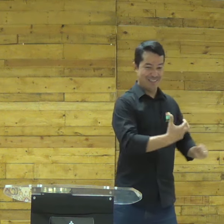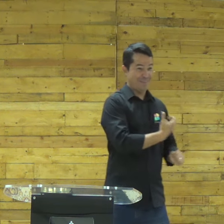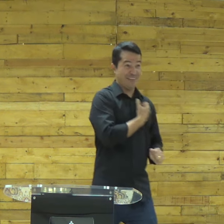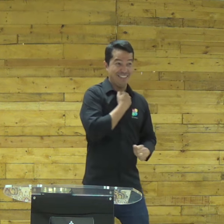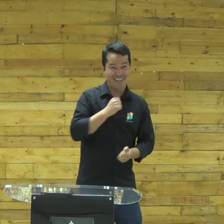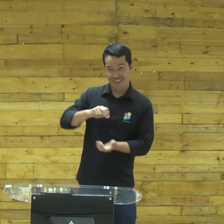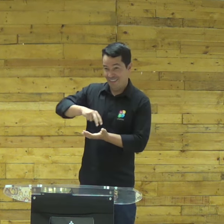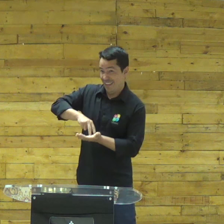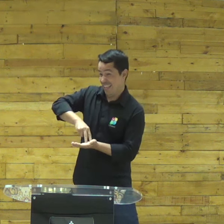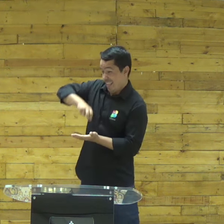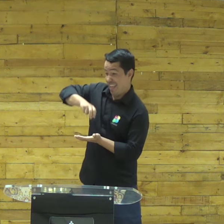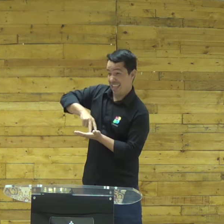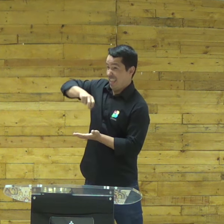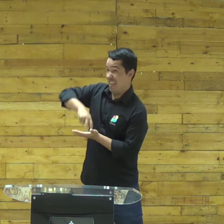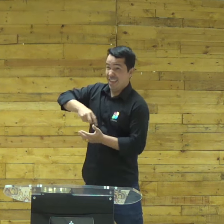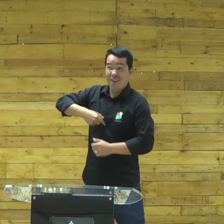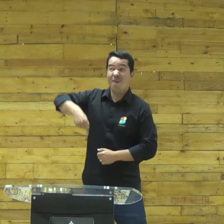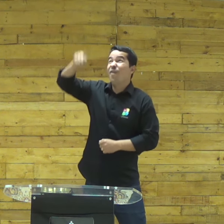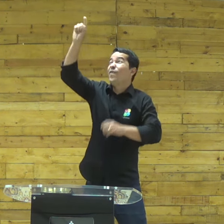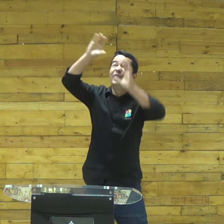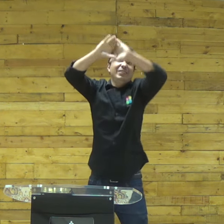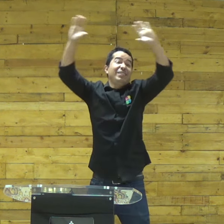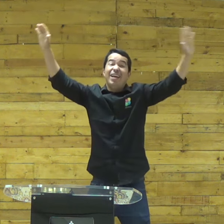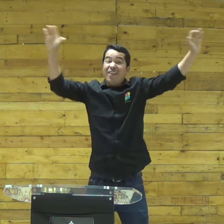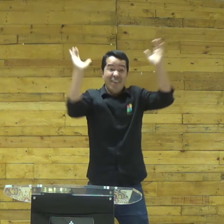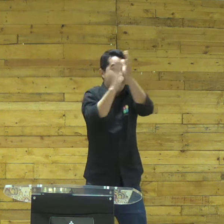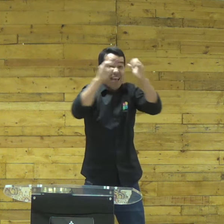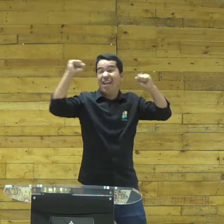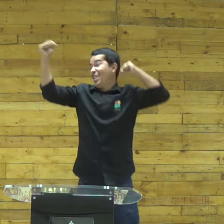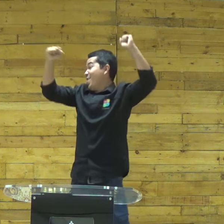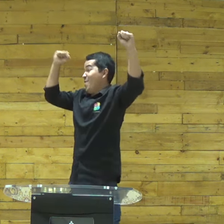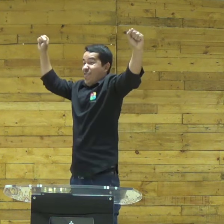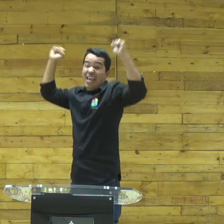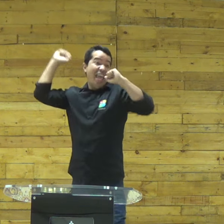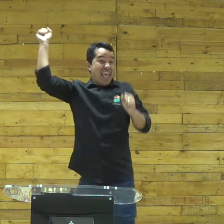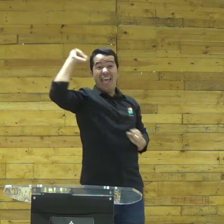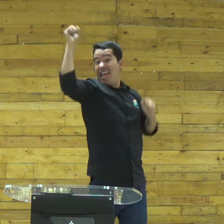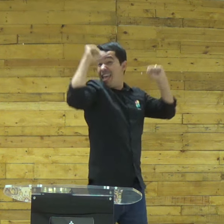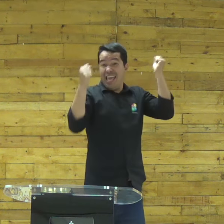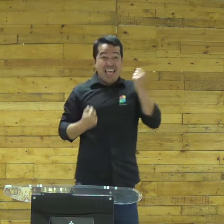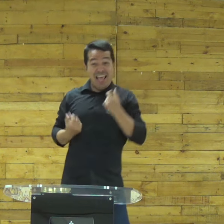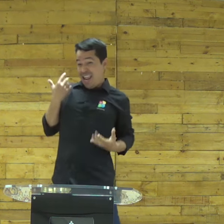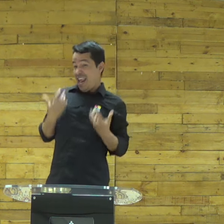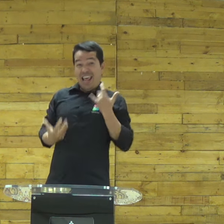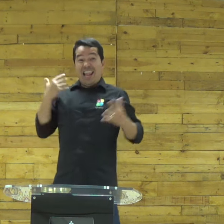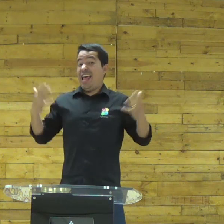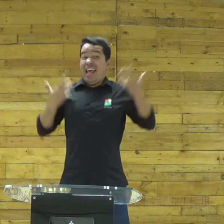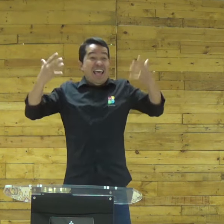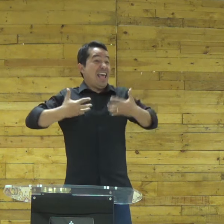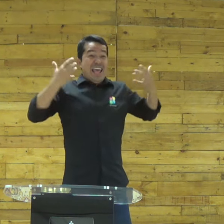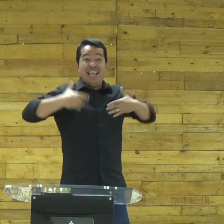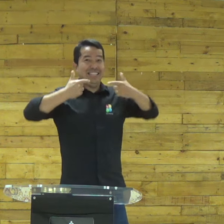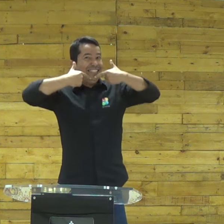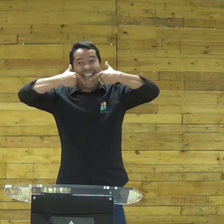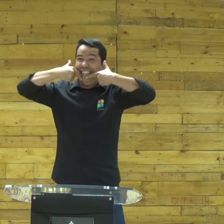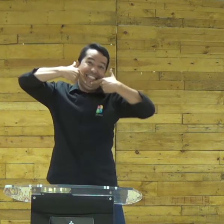bem oba já sou salvo Maravilha vou pro céu aleluia Que alegria